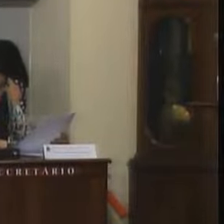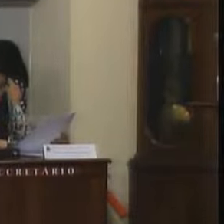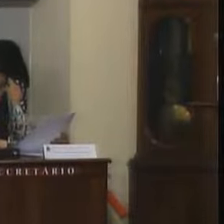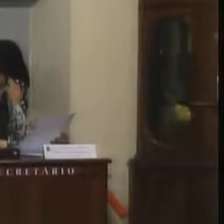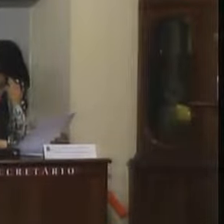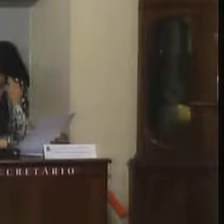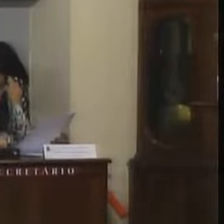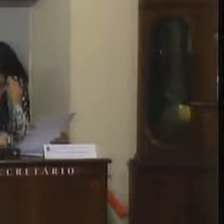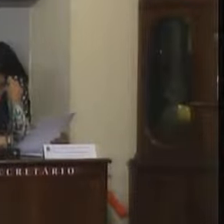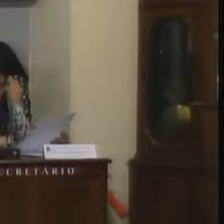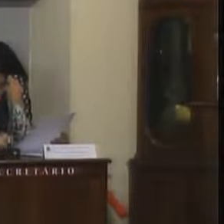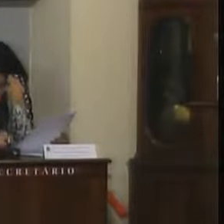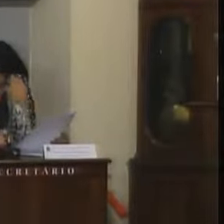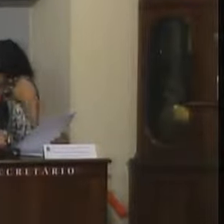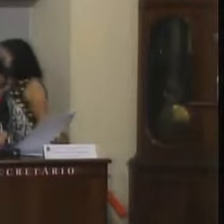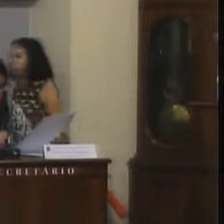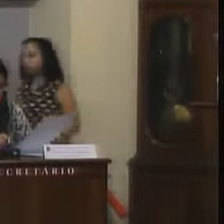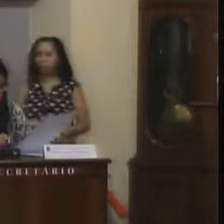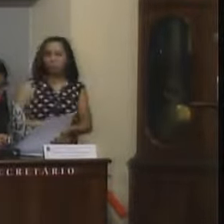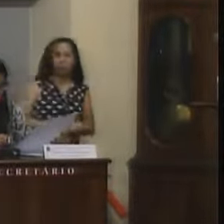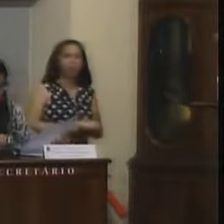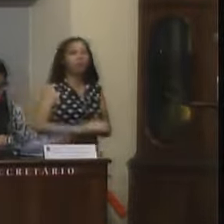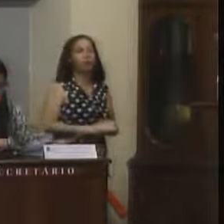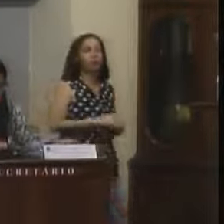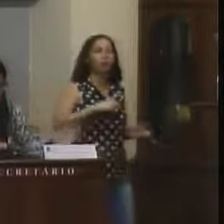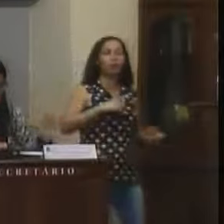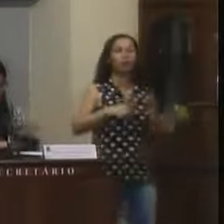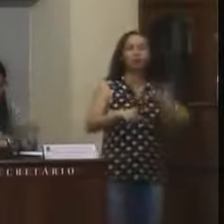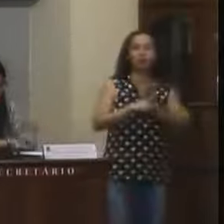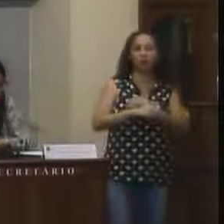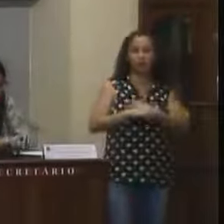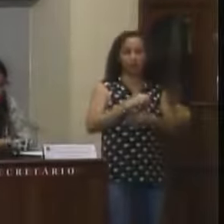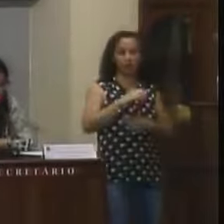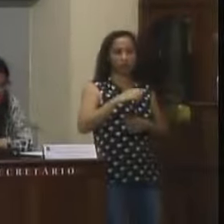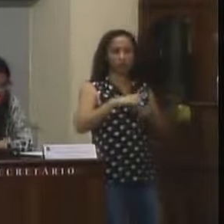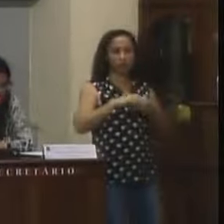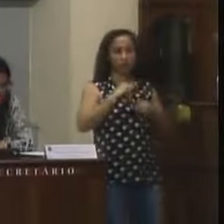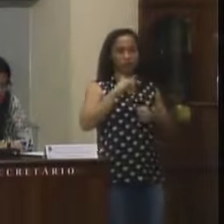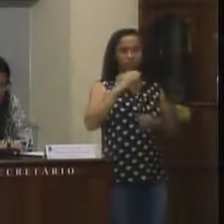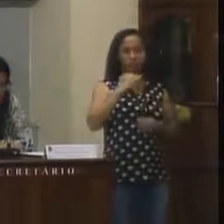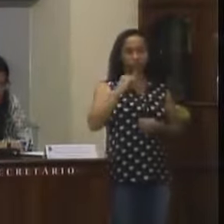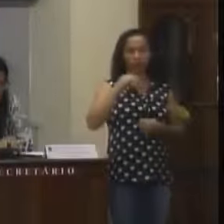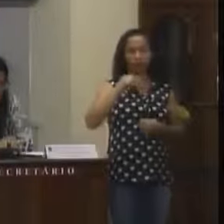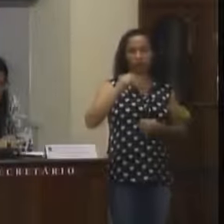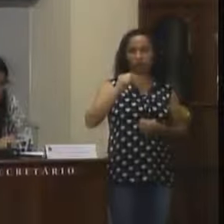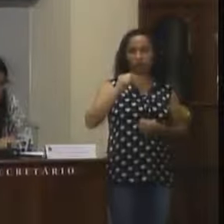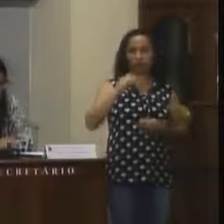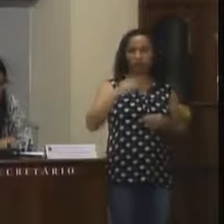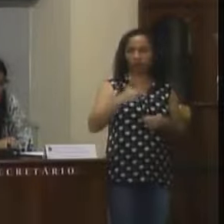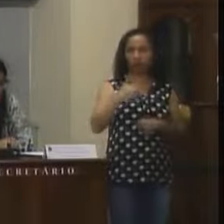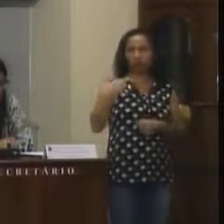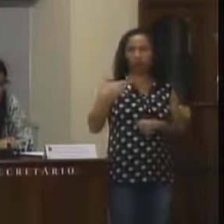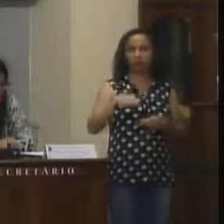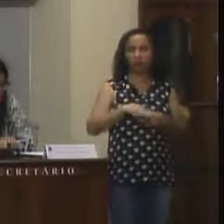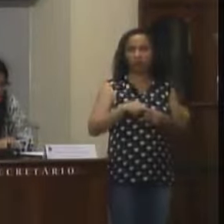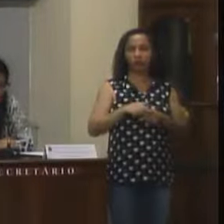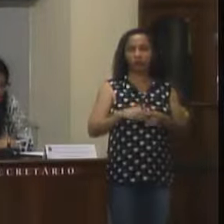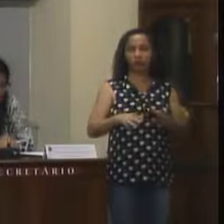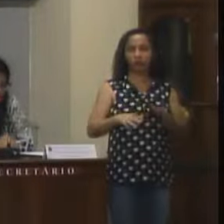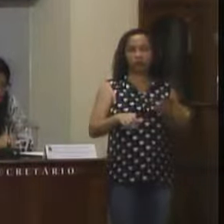1 e 2 da Carta Magna, e inciso 16 do artigo 37 da LOM. Quanto à análise da constitucionalidade no que tange ao seu aspecto formal, o